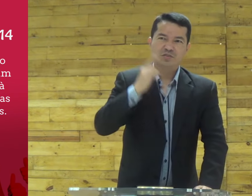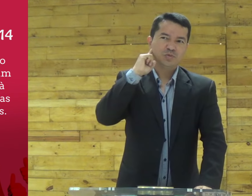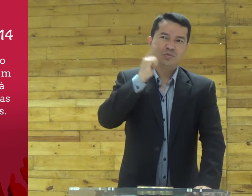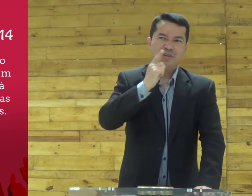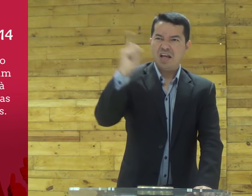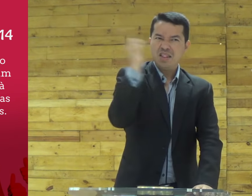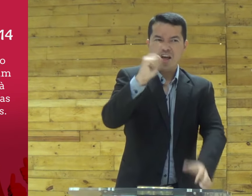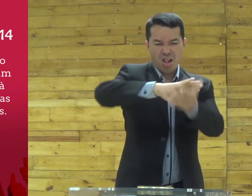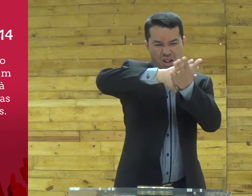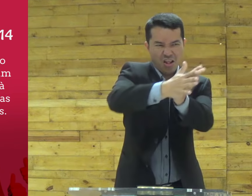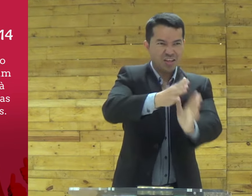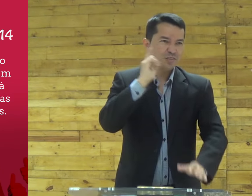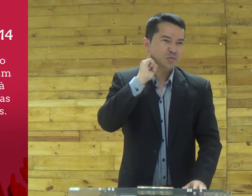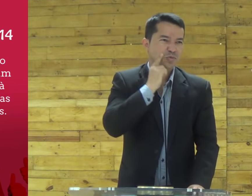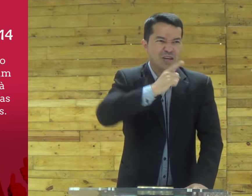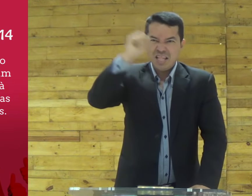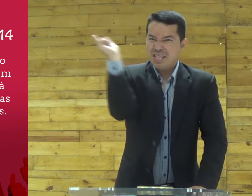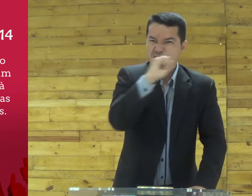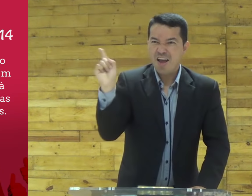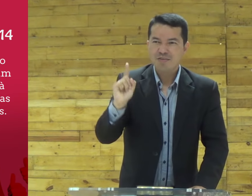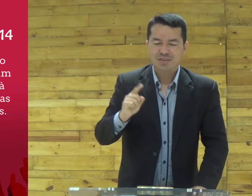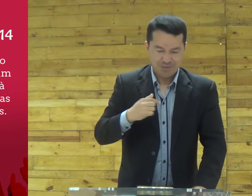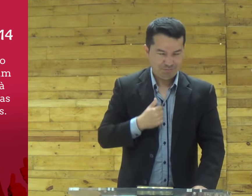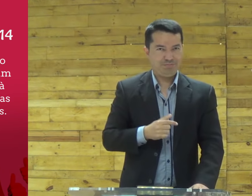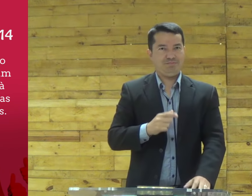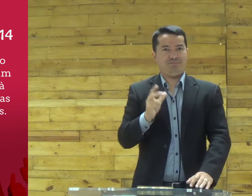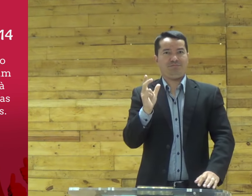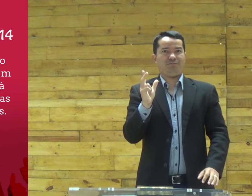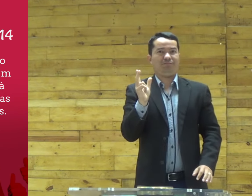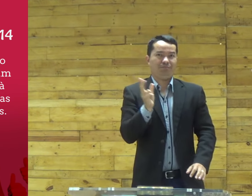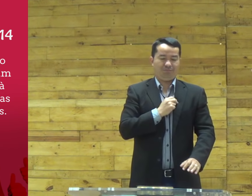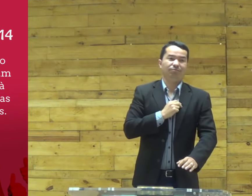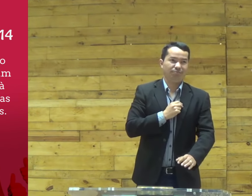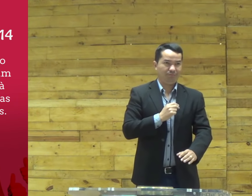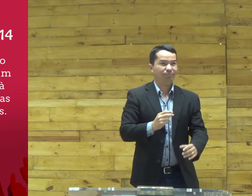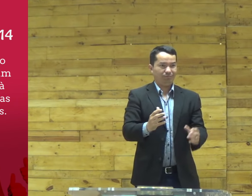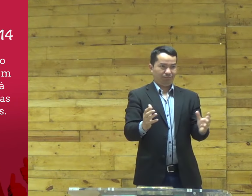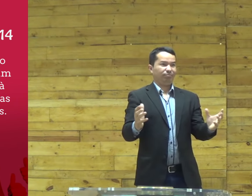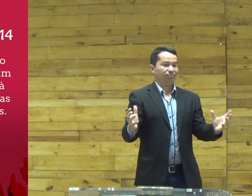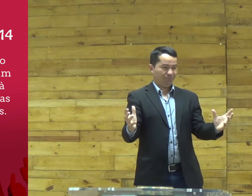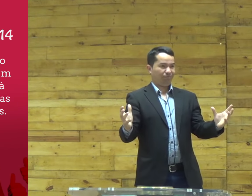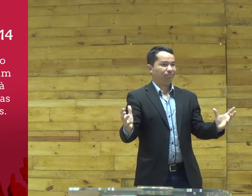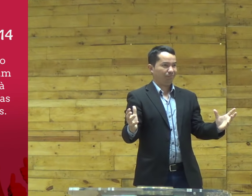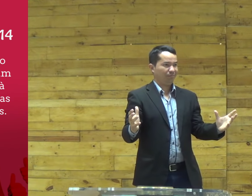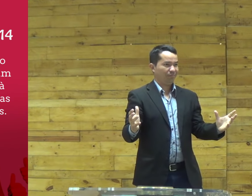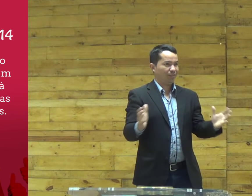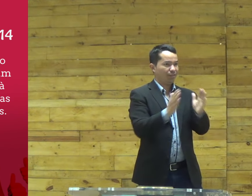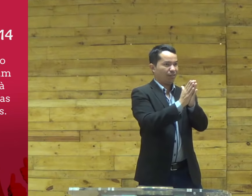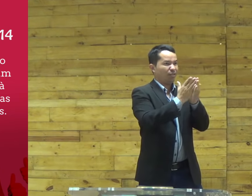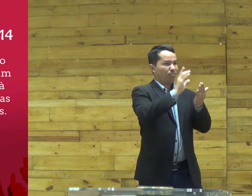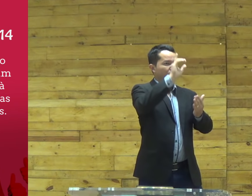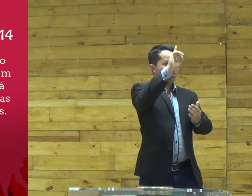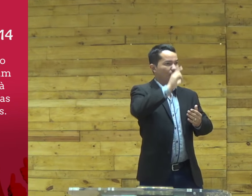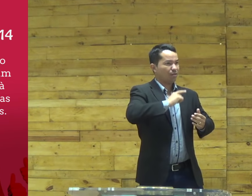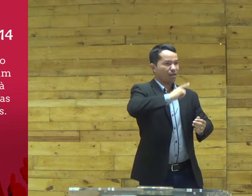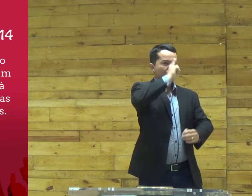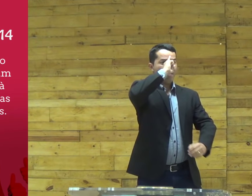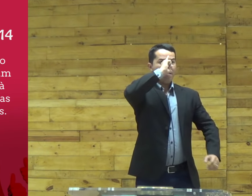surdo. Você viu? Não, não, não discrimine, não trate mal, não fale mal. E olha, aquilo é um mandamento. E você